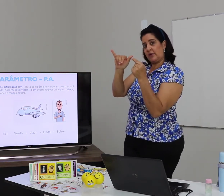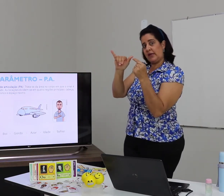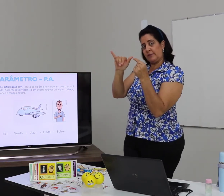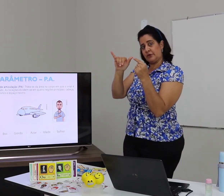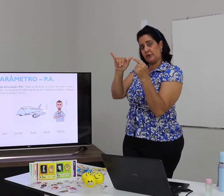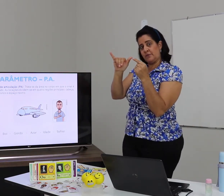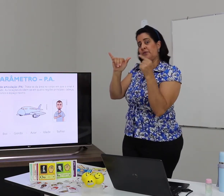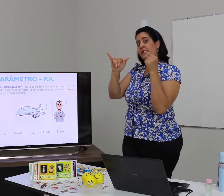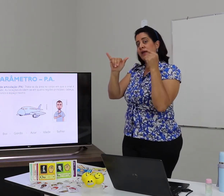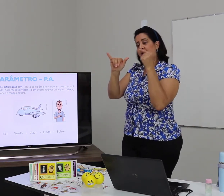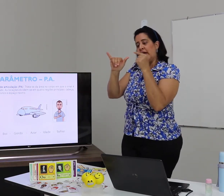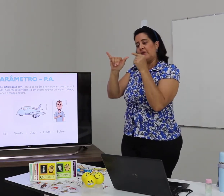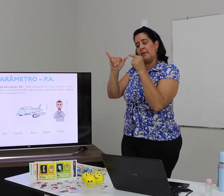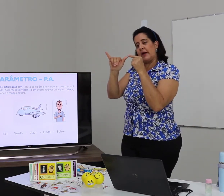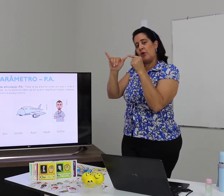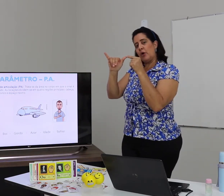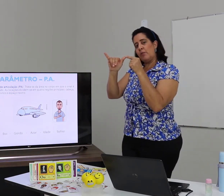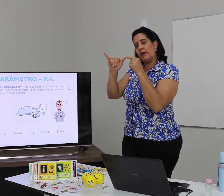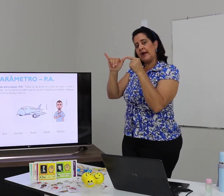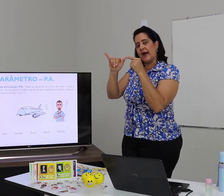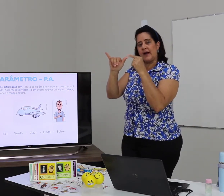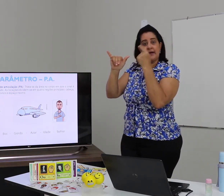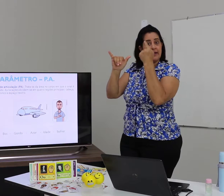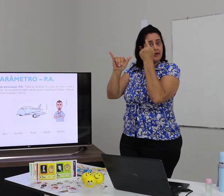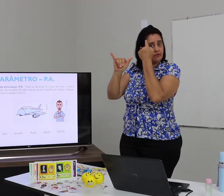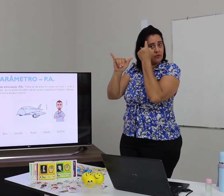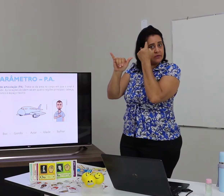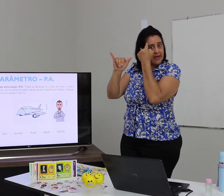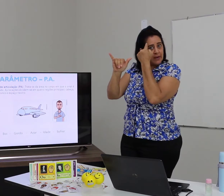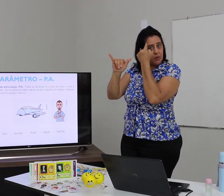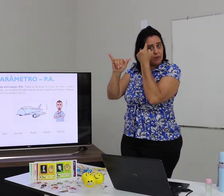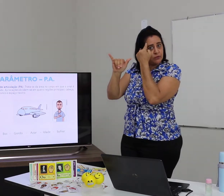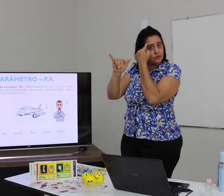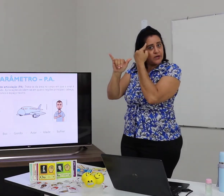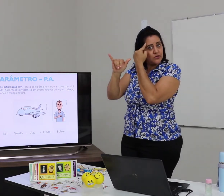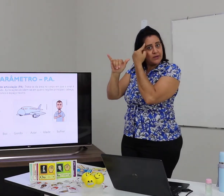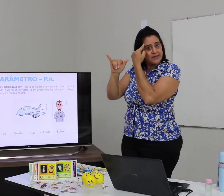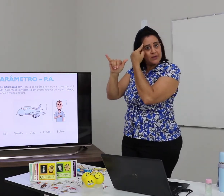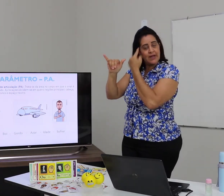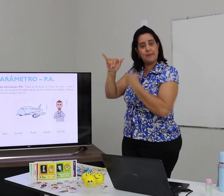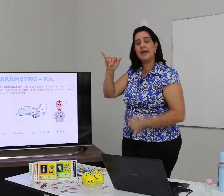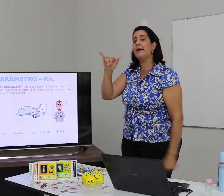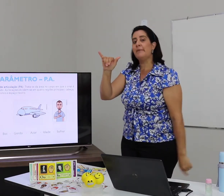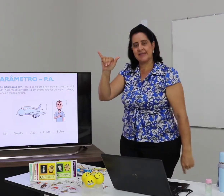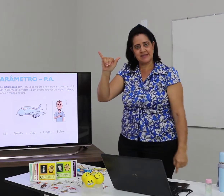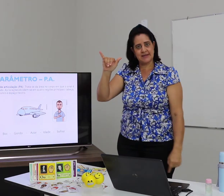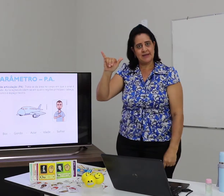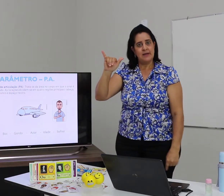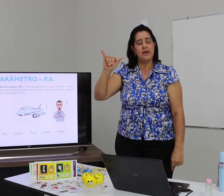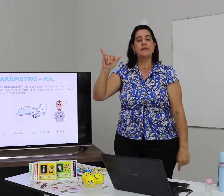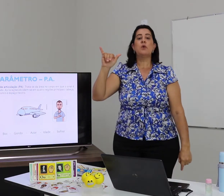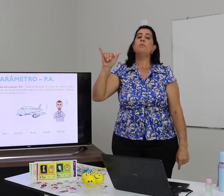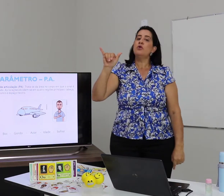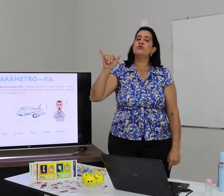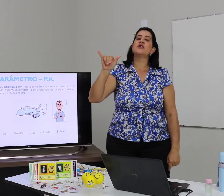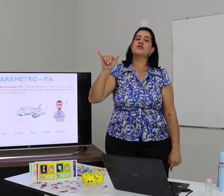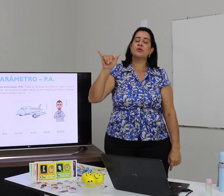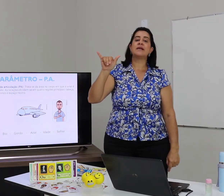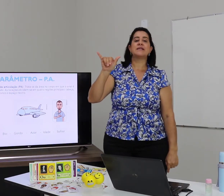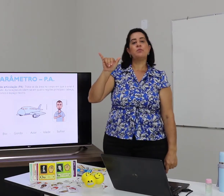em Y, eu vou pegar o meu polegar, vou usar o ponto de articulação que é a minha cabeça. Então, ponto de articulação para